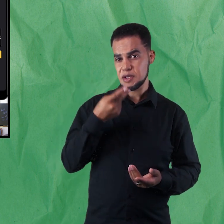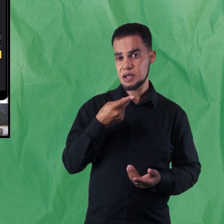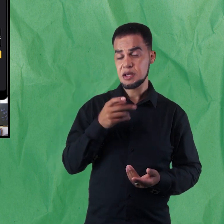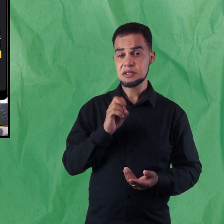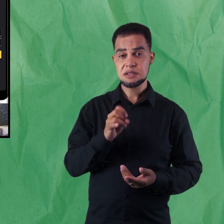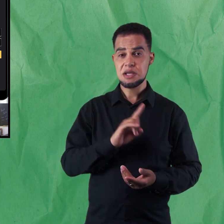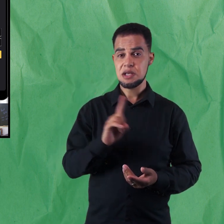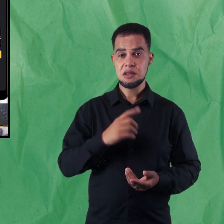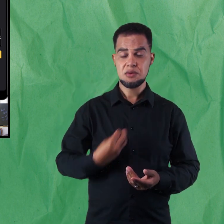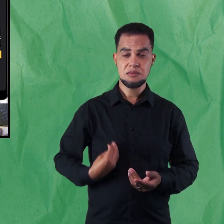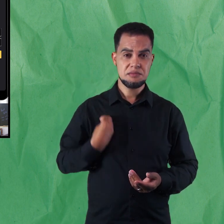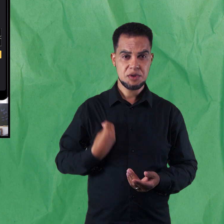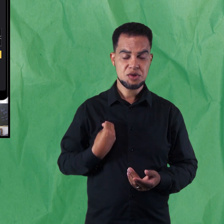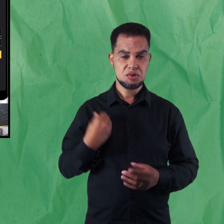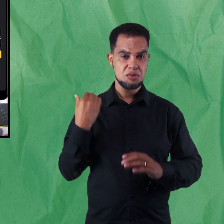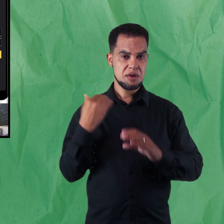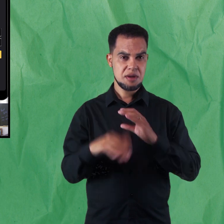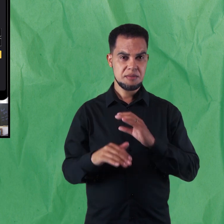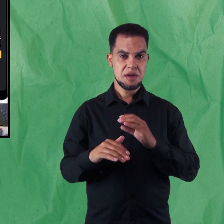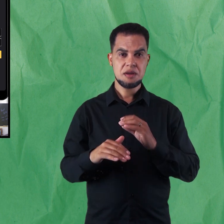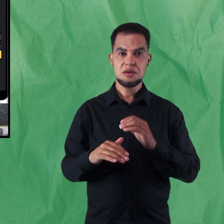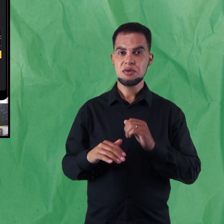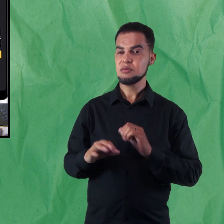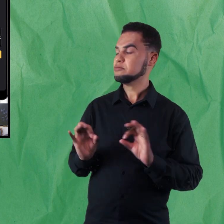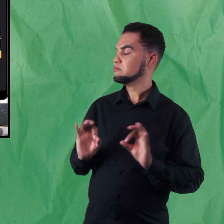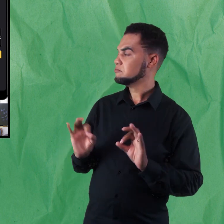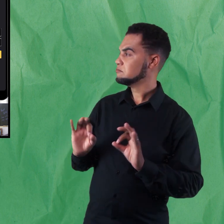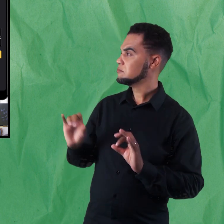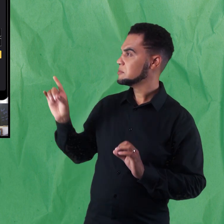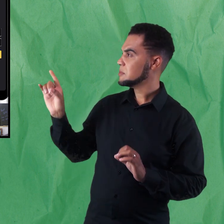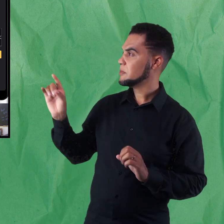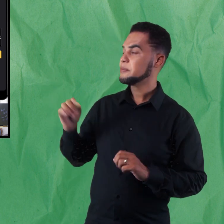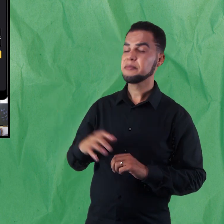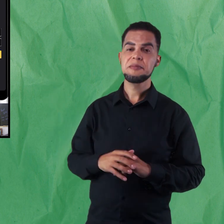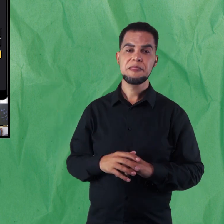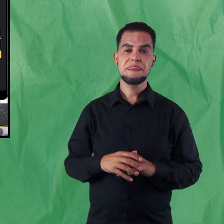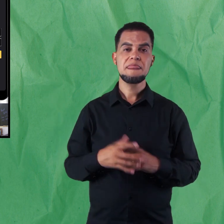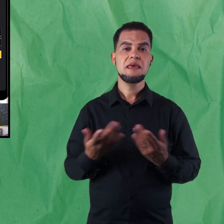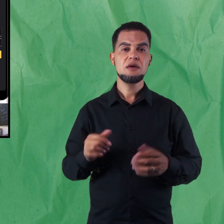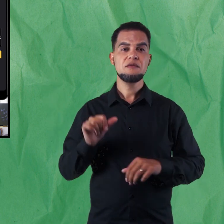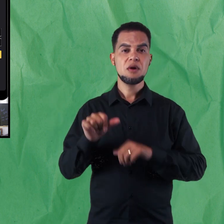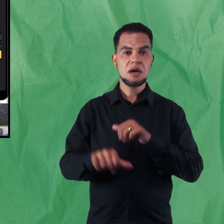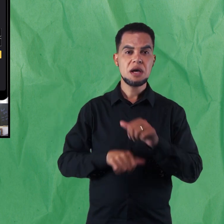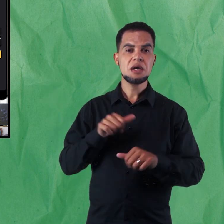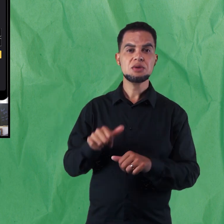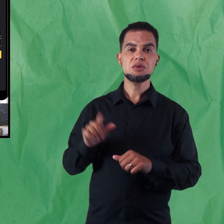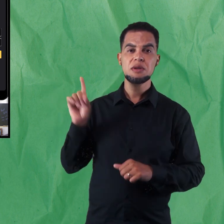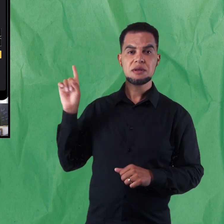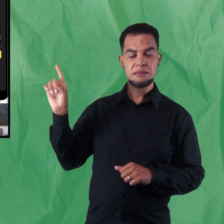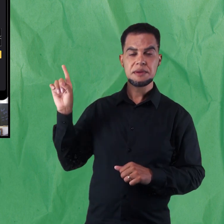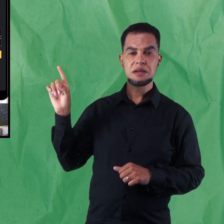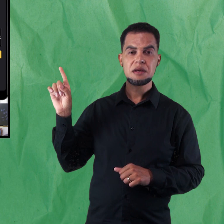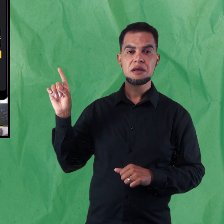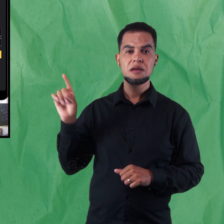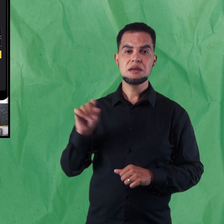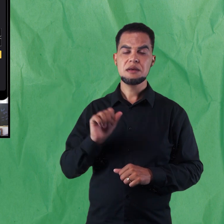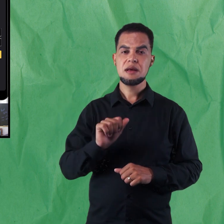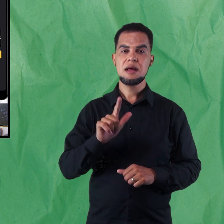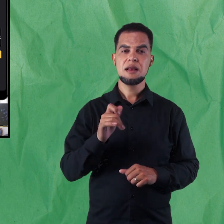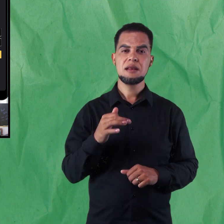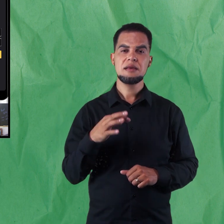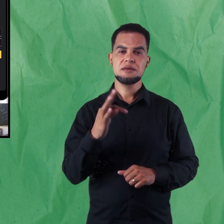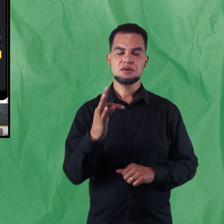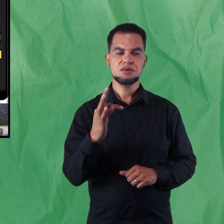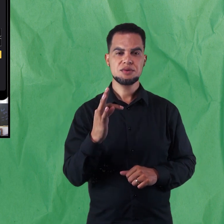não preencheu nem e-mail, nem password, né? Eu vou retornar aqui para ele um